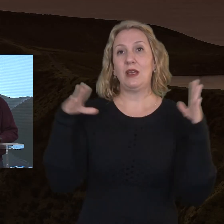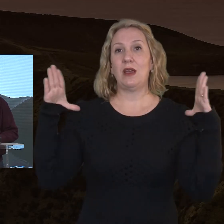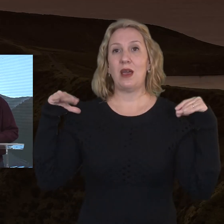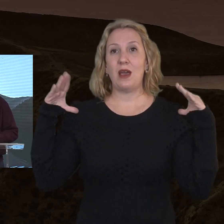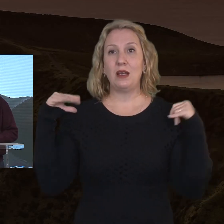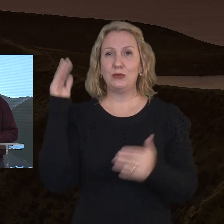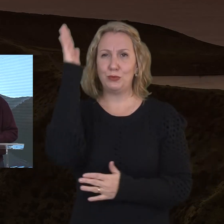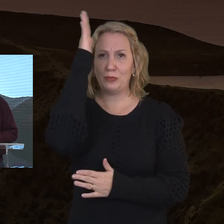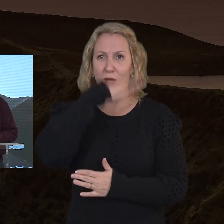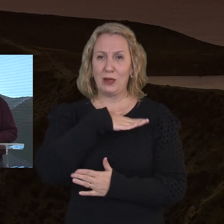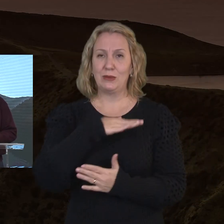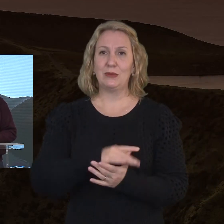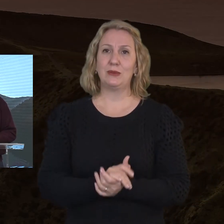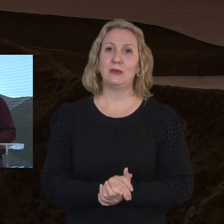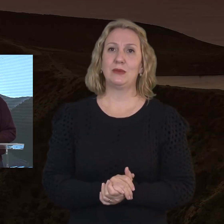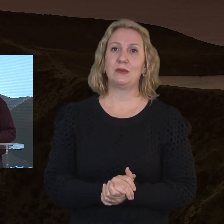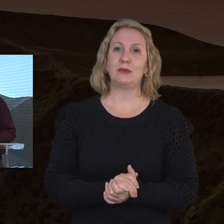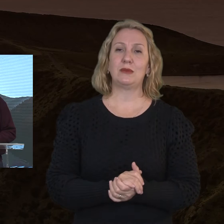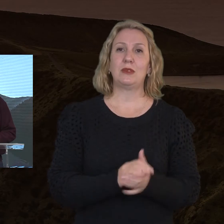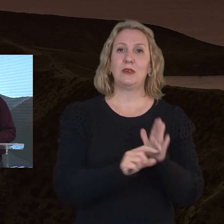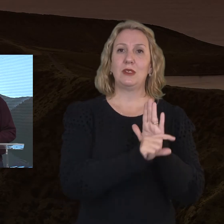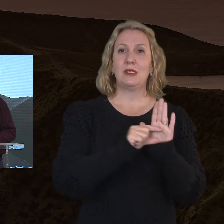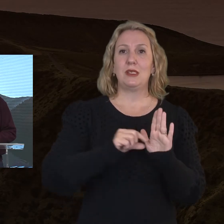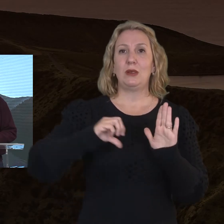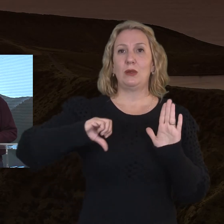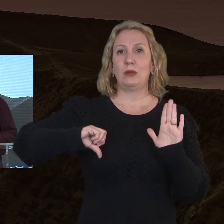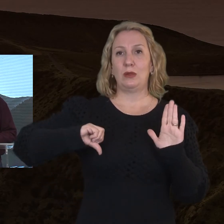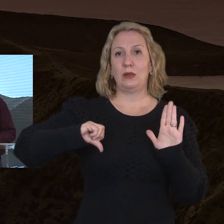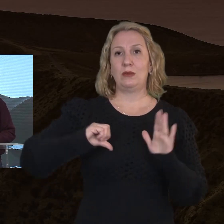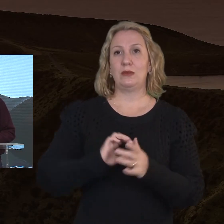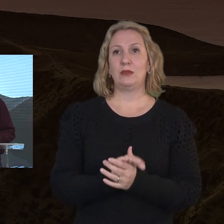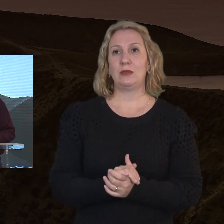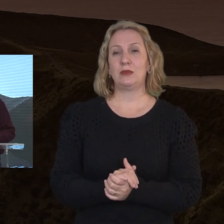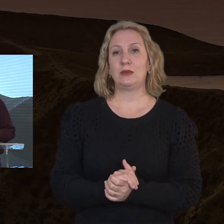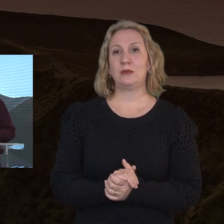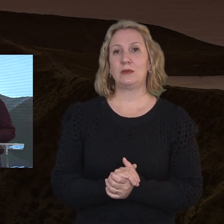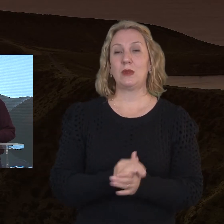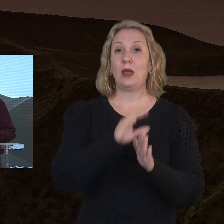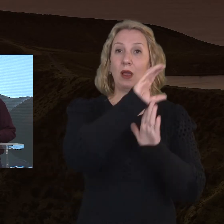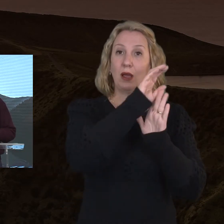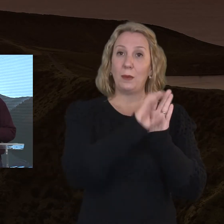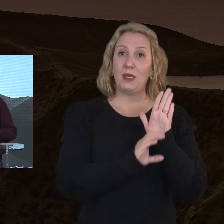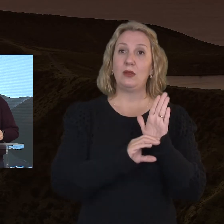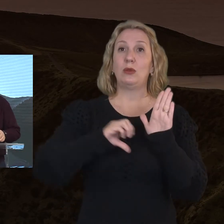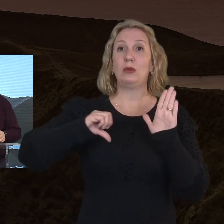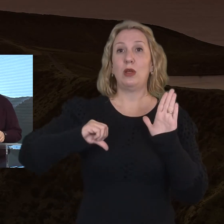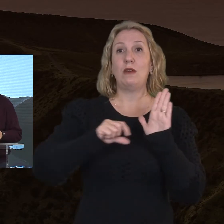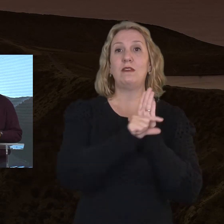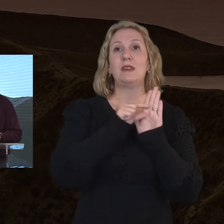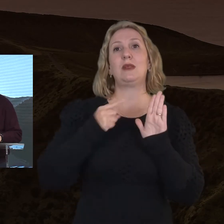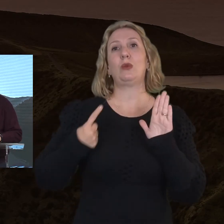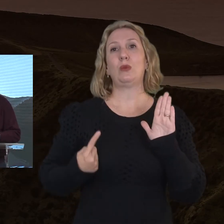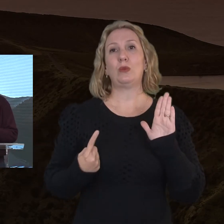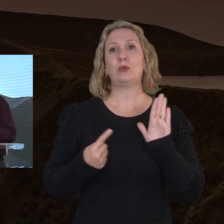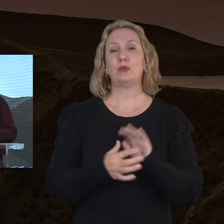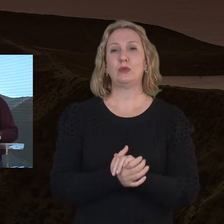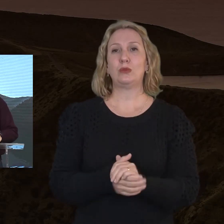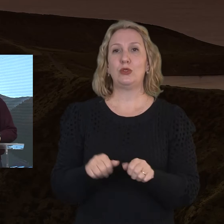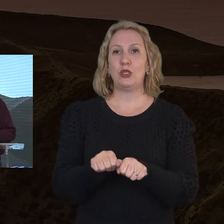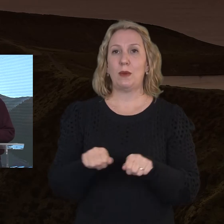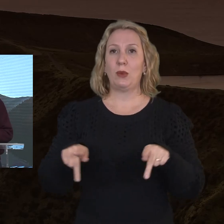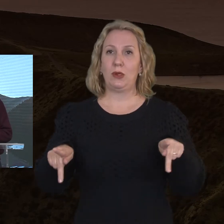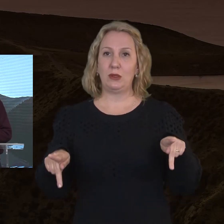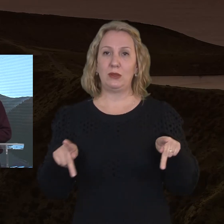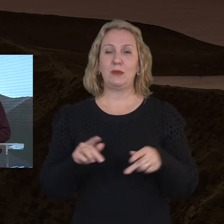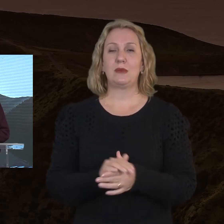versículo 9 é sim já lemos aqui então vá capítulo 9 versículo 1 apocalipse